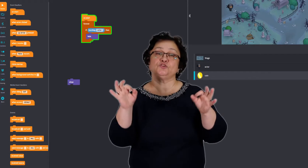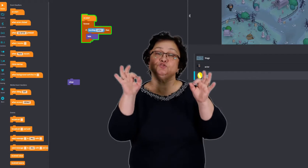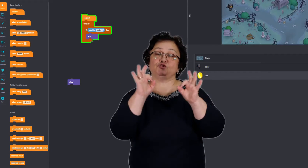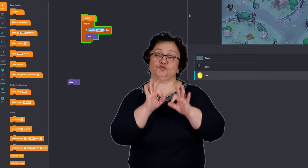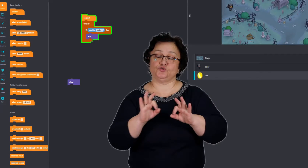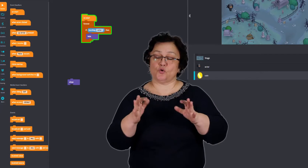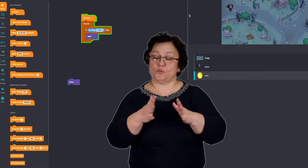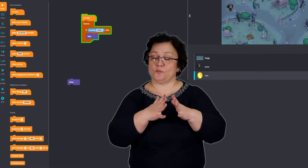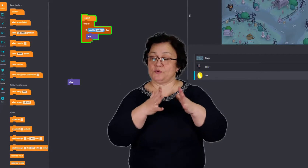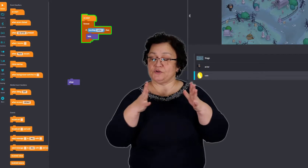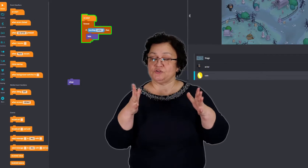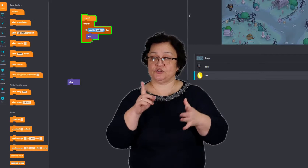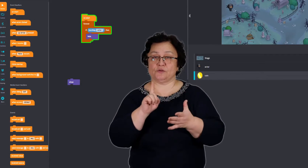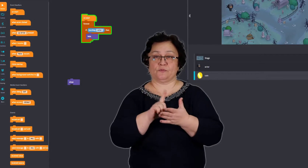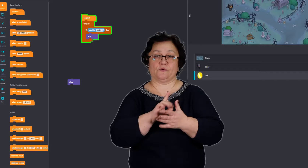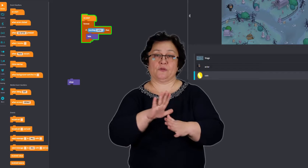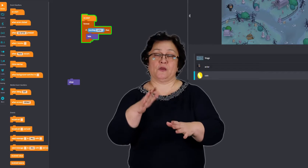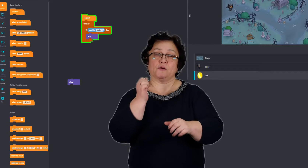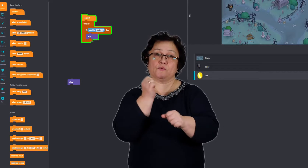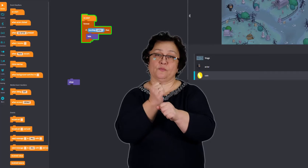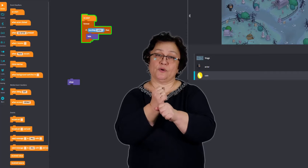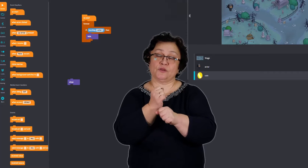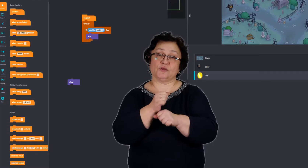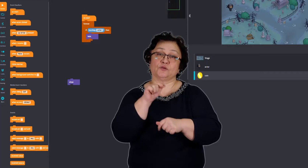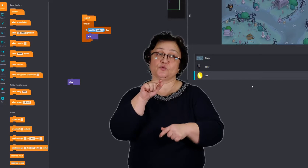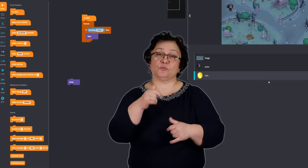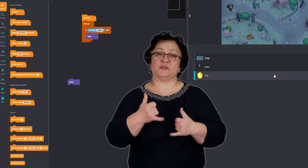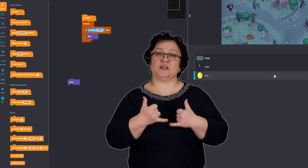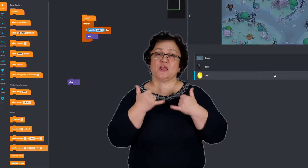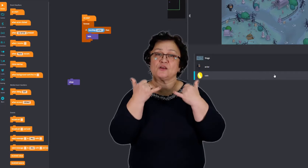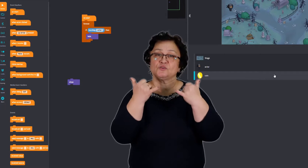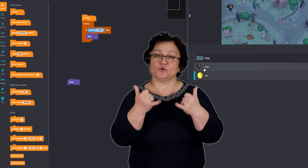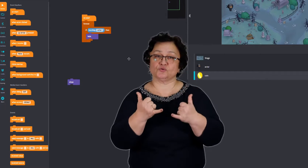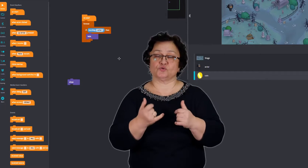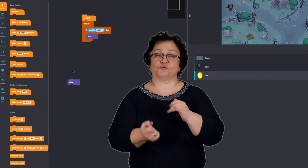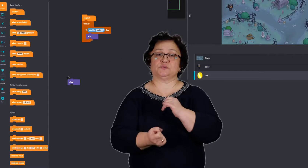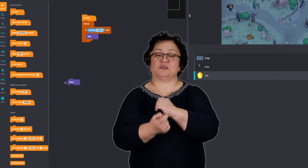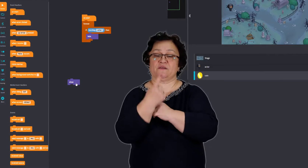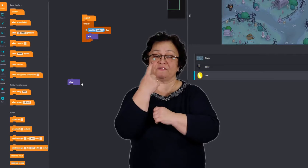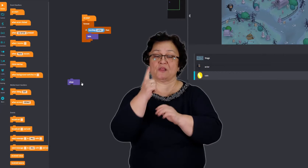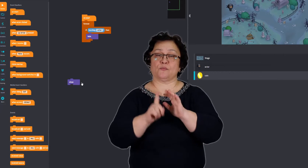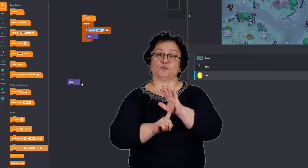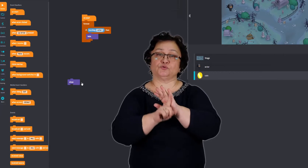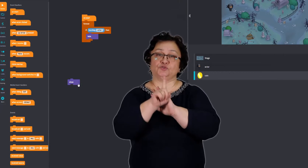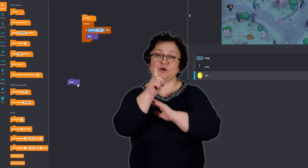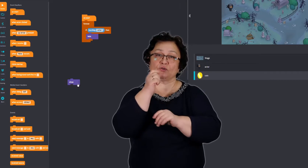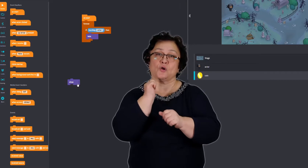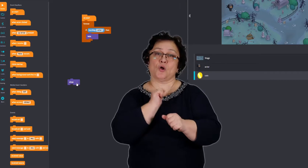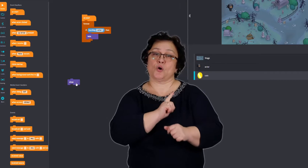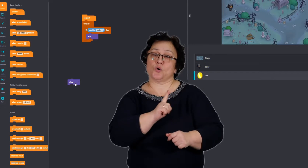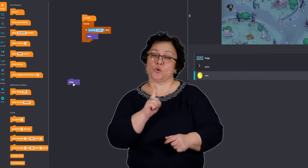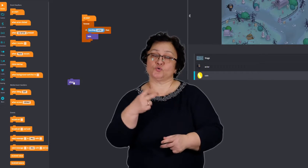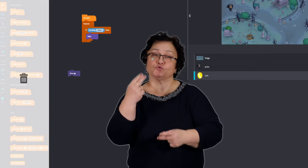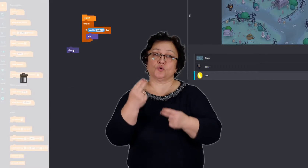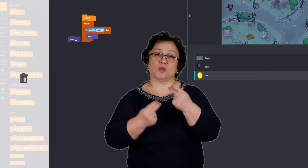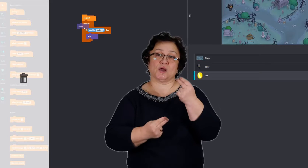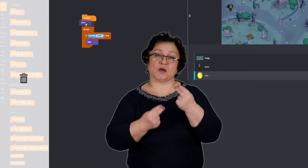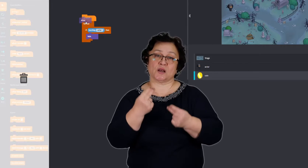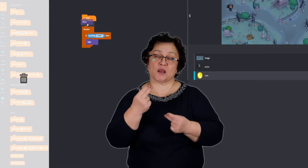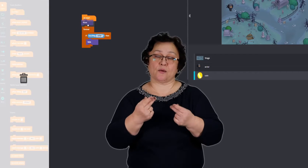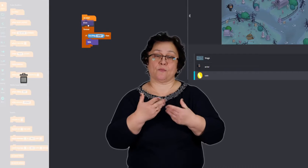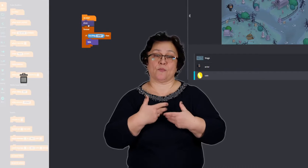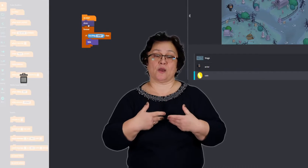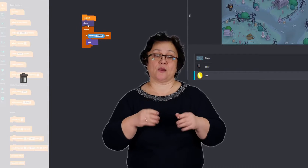нічого більше не має робити. Тому для того, щоб вона з'являлася на початку кожної гри,